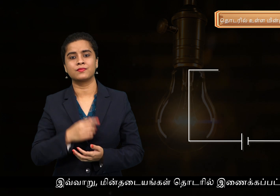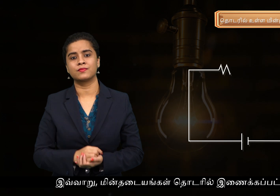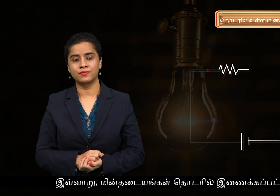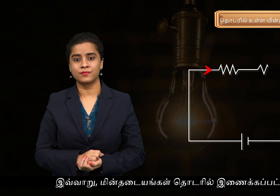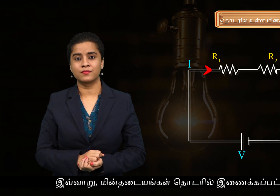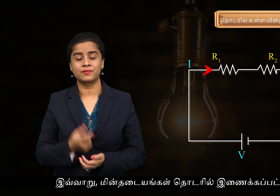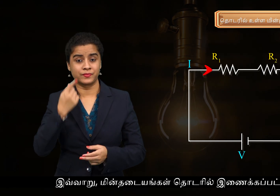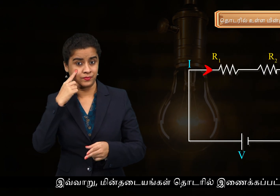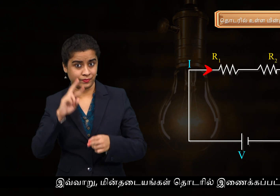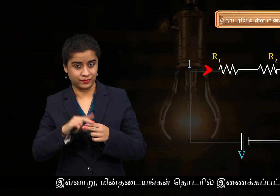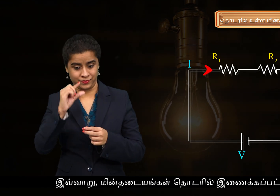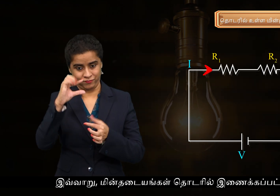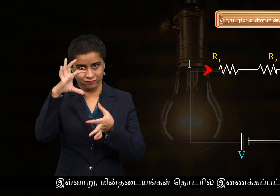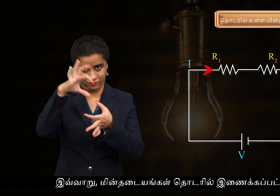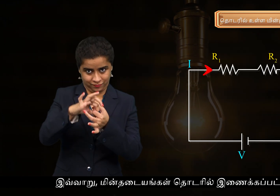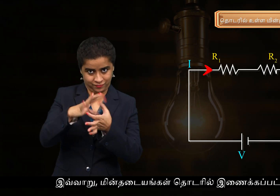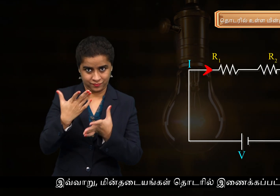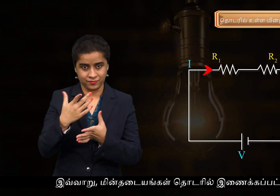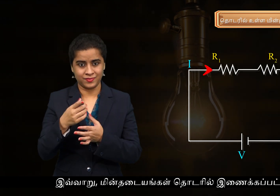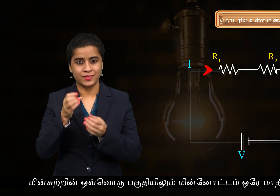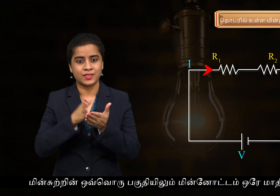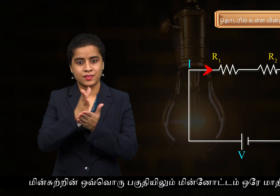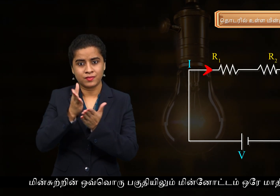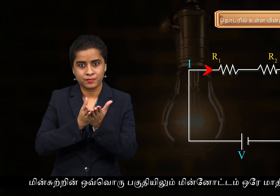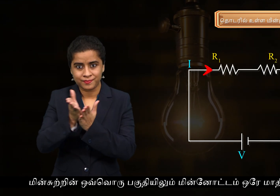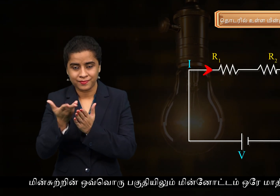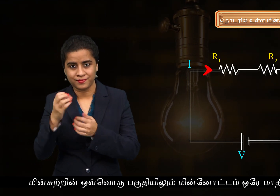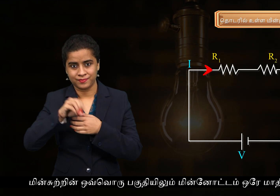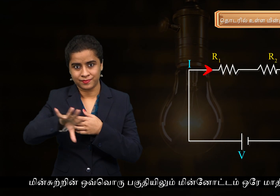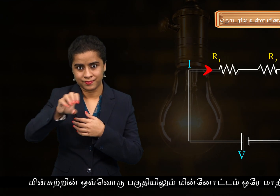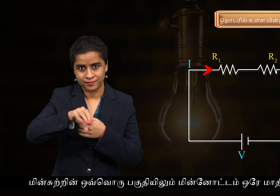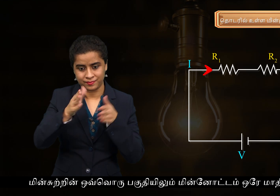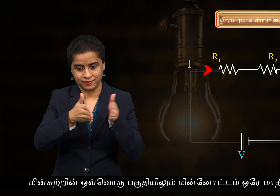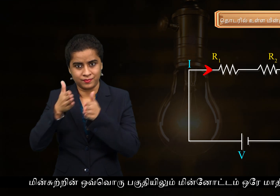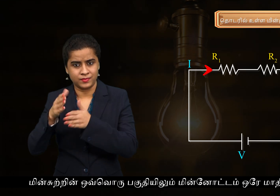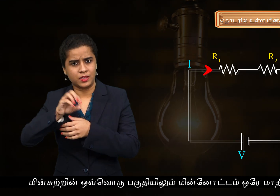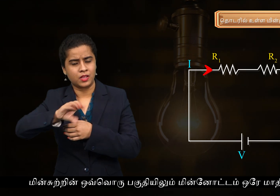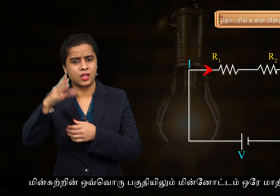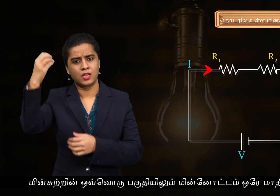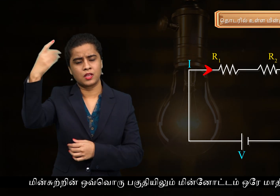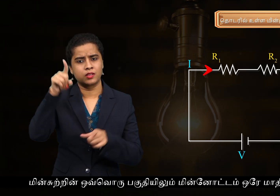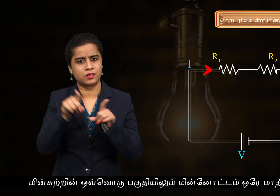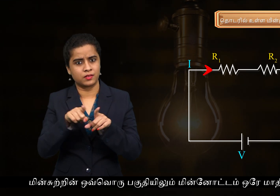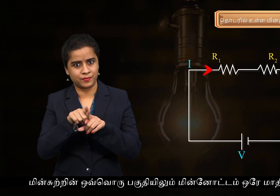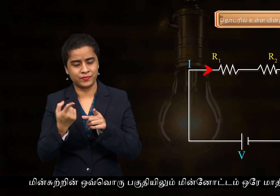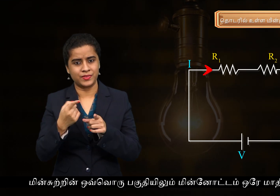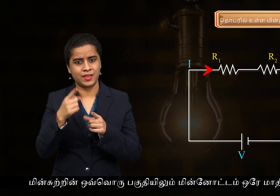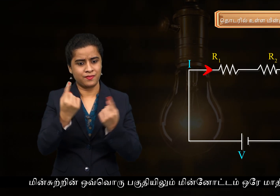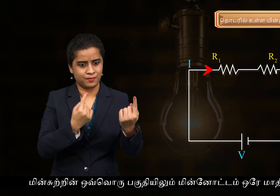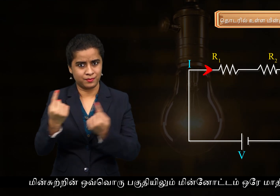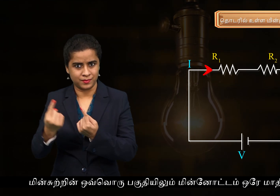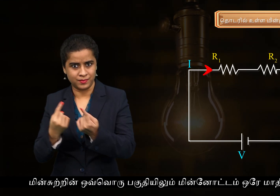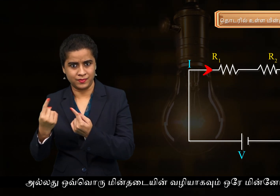இவ்வாறு மின்தடயங்கள் தொடரில் இணைக்கப்பட்டிருந்தால் மின்சுற்றின் ஒவ்வொரு பகுதியிலும் மின்னோட்டம் ஒரே